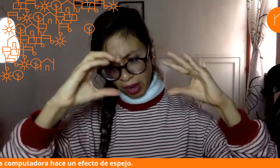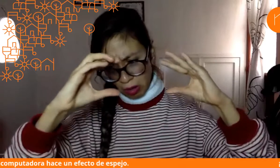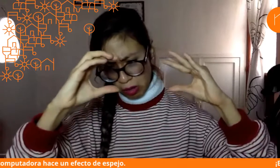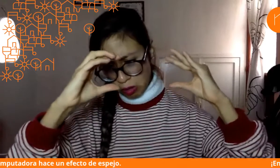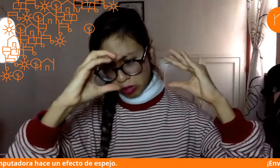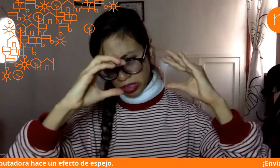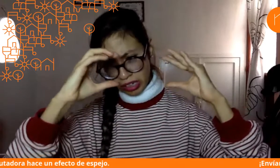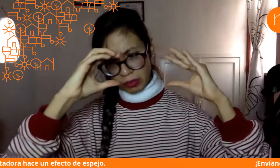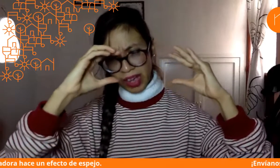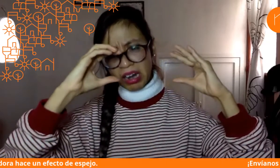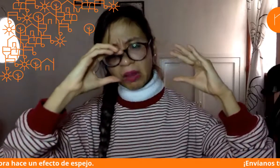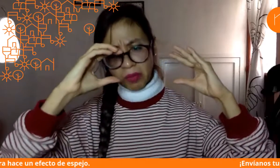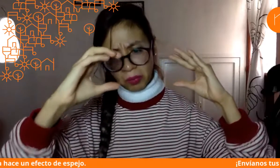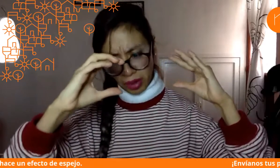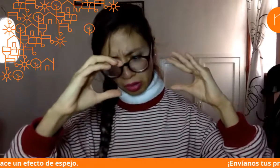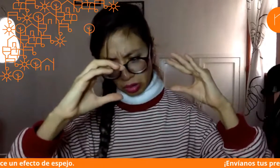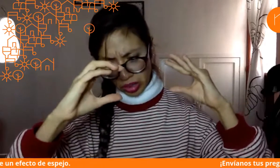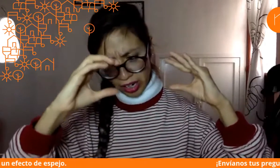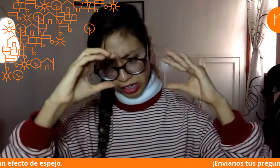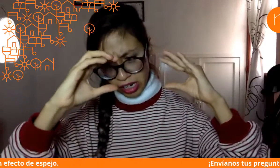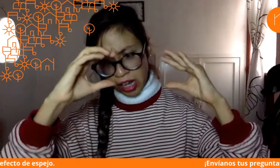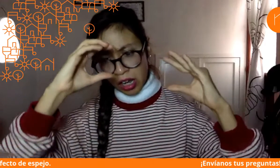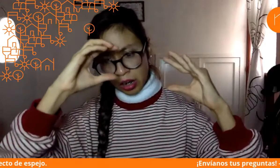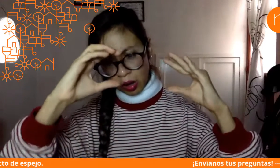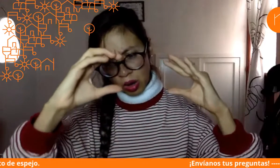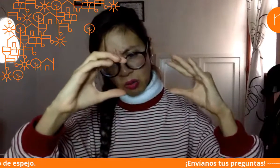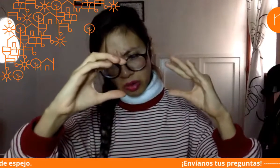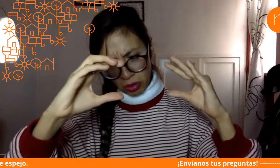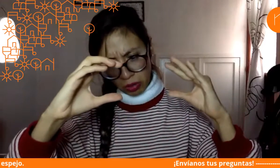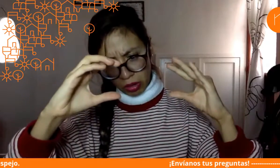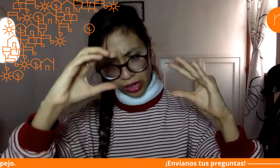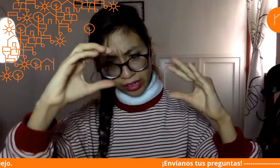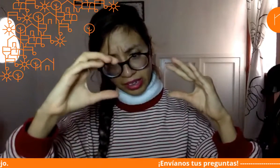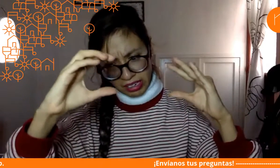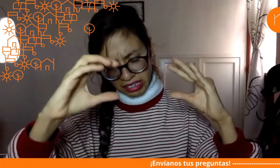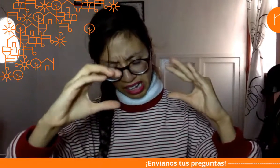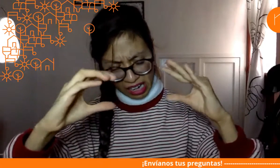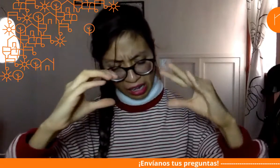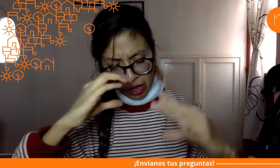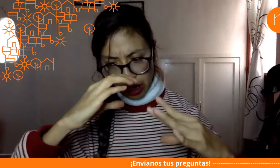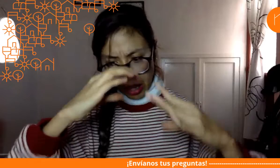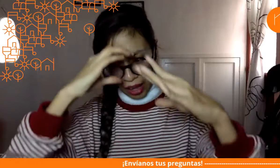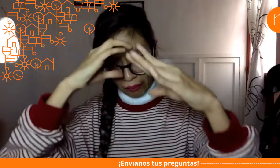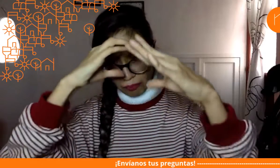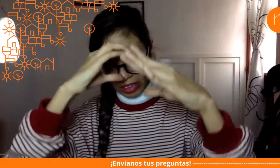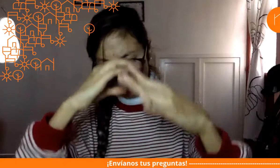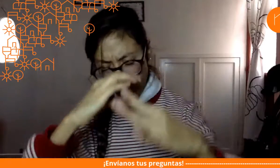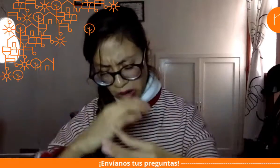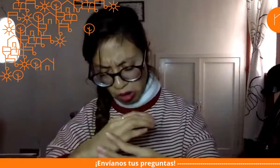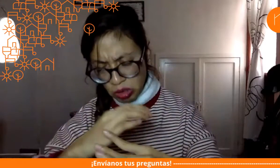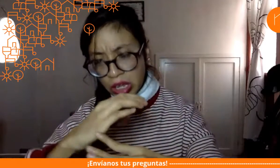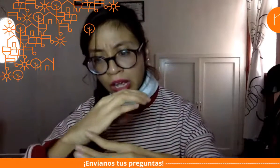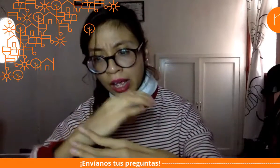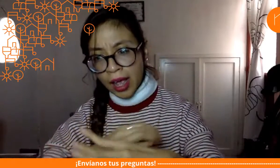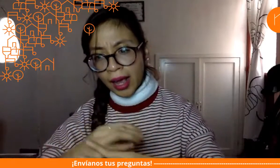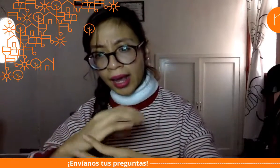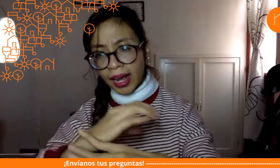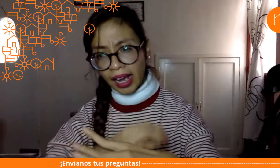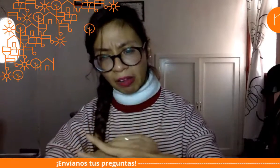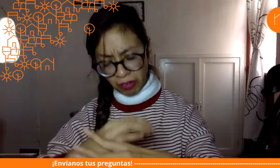pero ustedes ven mi mano derecha. Configuro letra C, ambas manos,